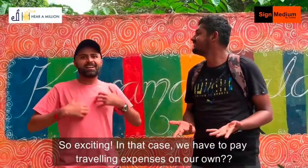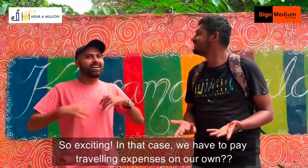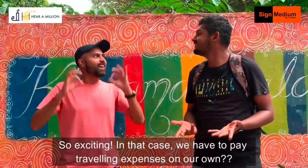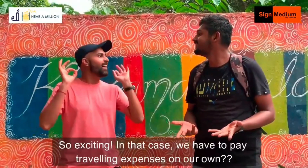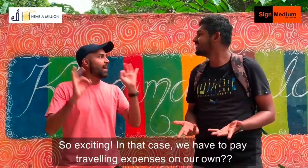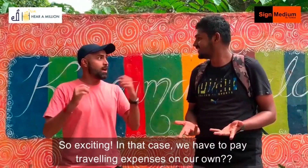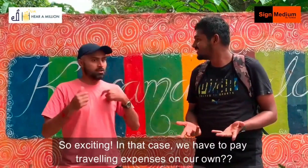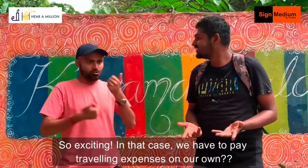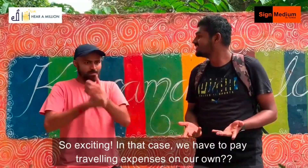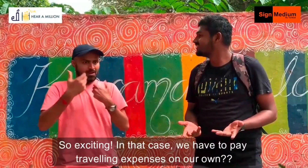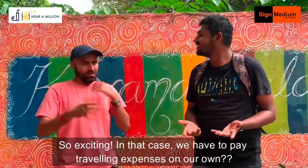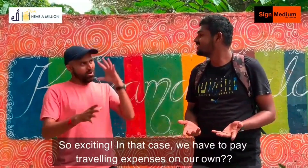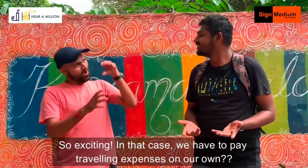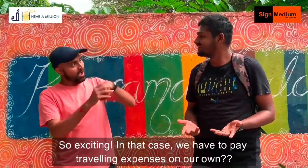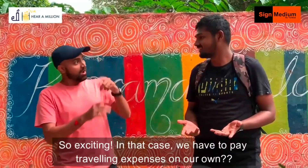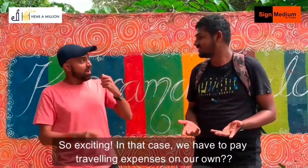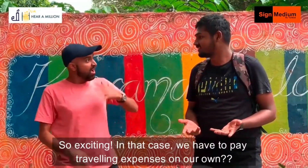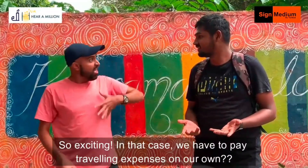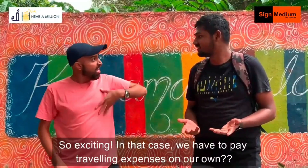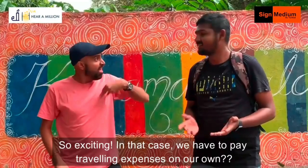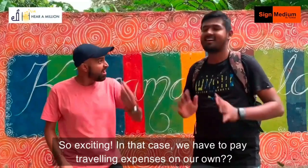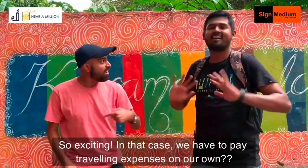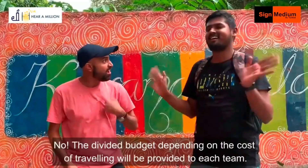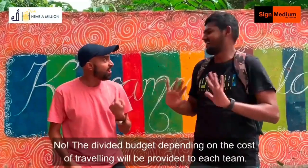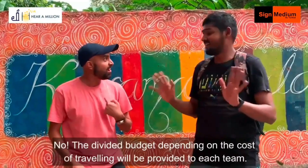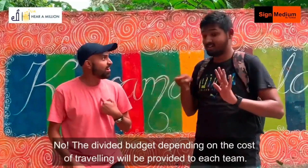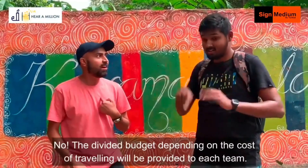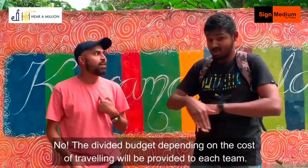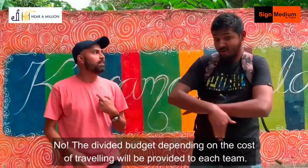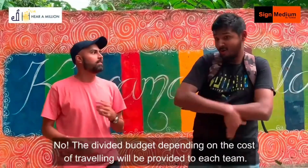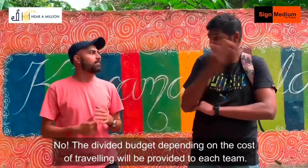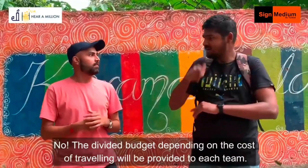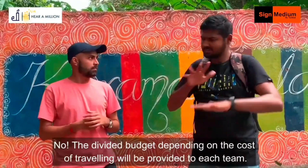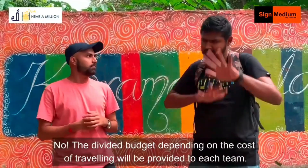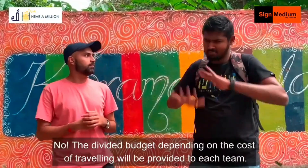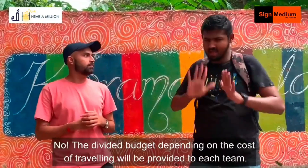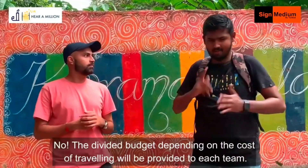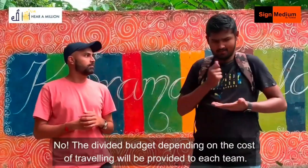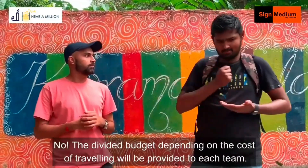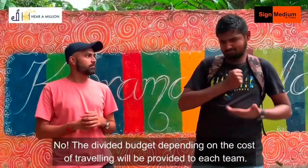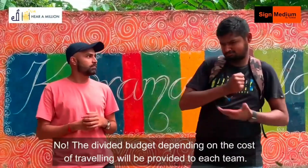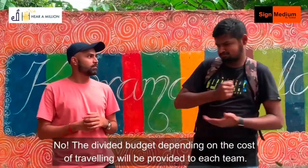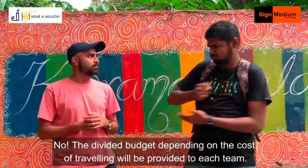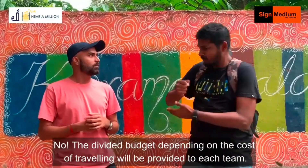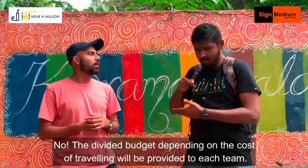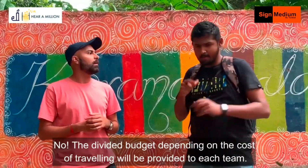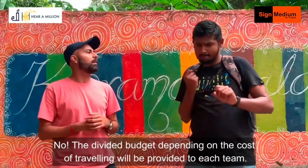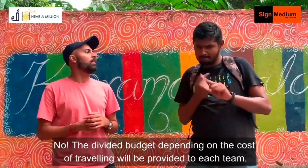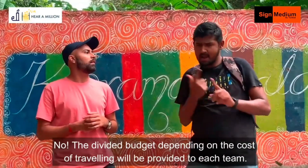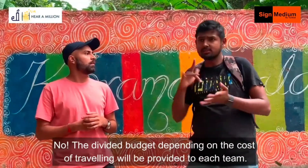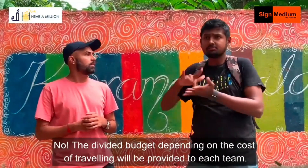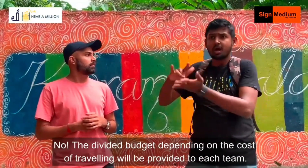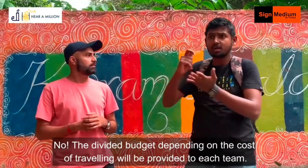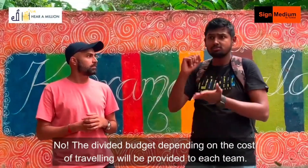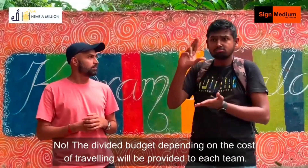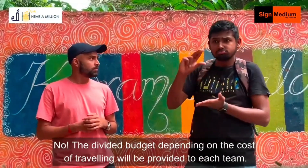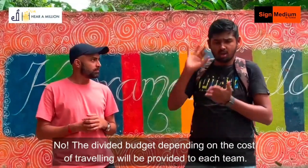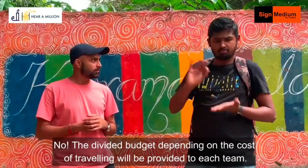प्रतियोगिता का हिस्सा बने अरे अगर हम इसमें भाग लेंगे तो हमें क्या अपने पैसे खर्च करने पड़ेंगे नहीं हमारे पास इसके लिए बजट है और हम सभी